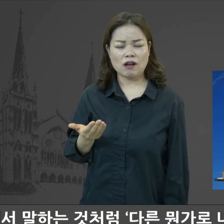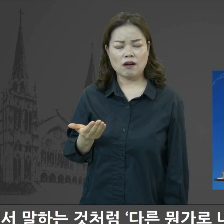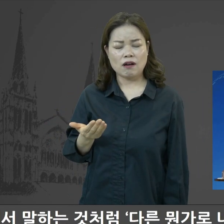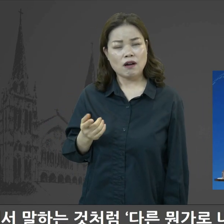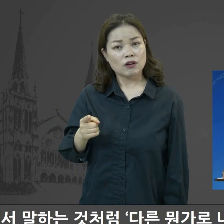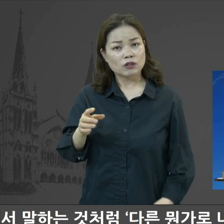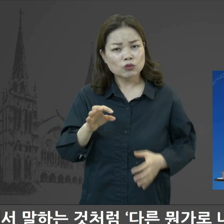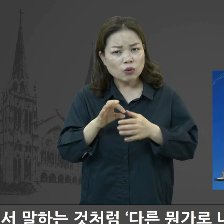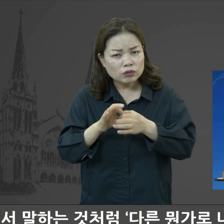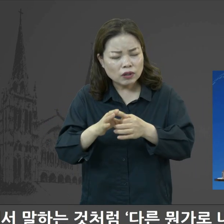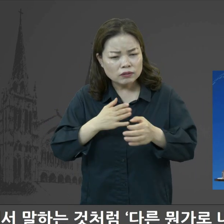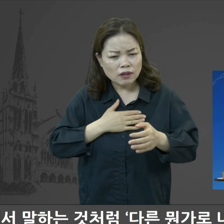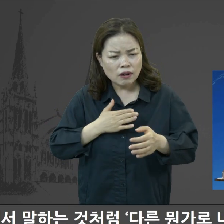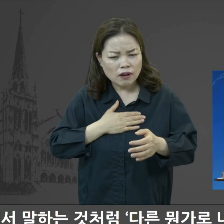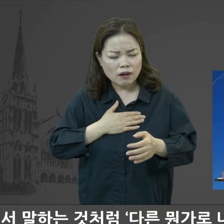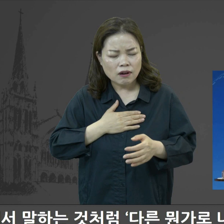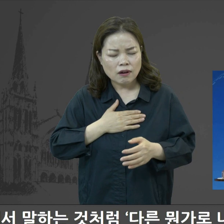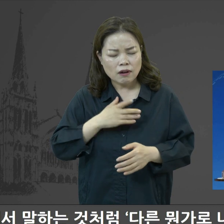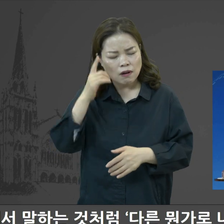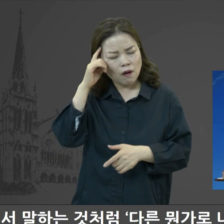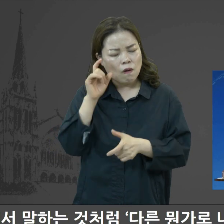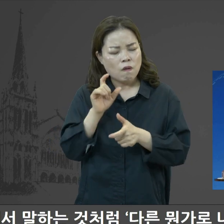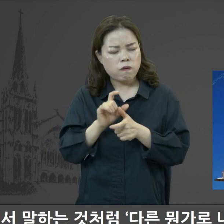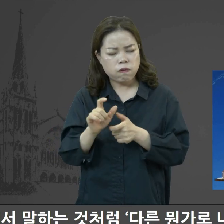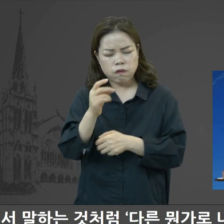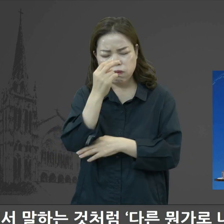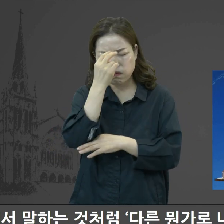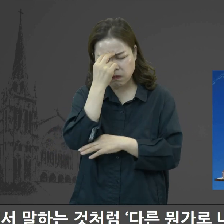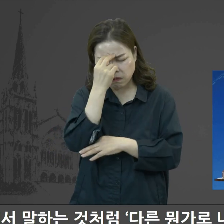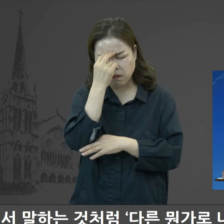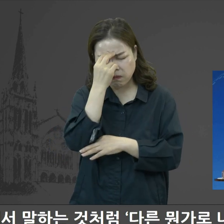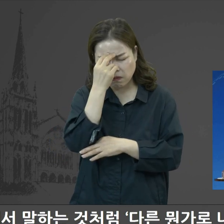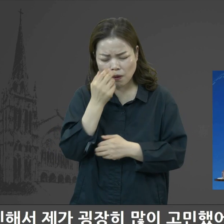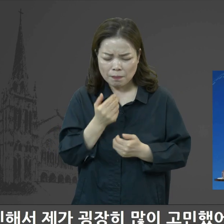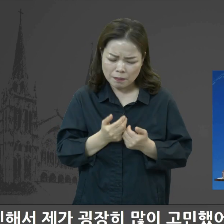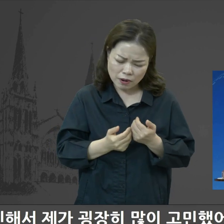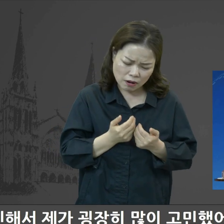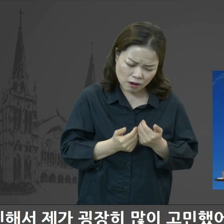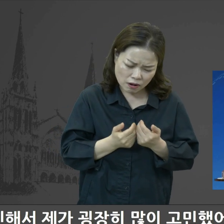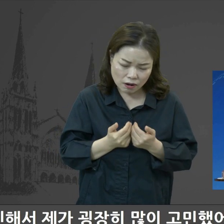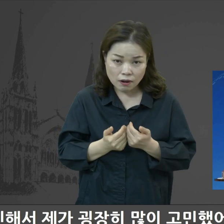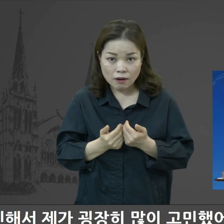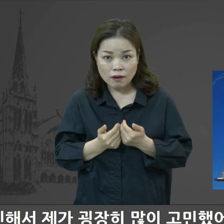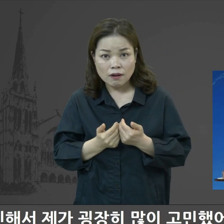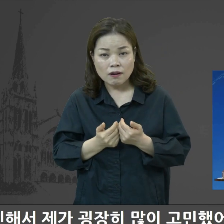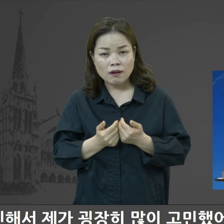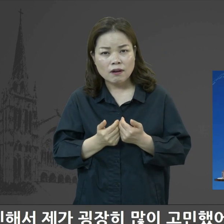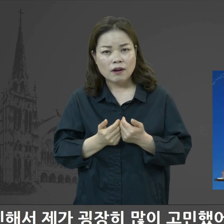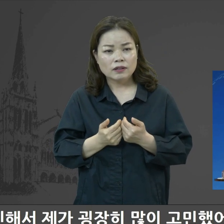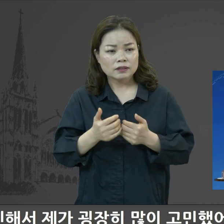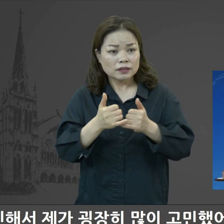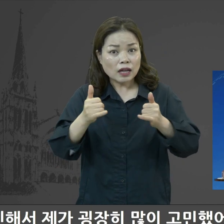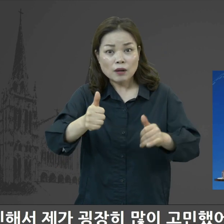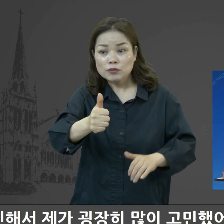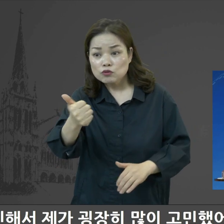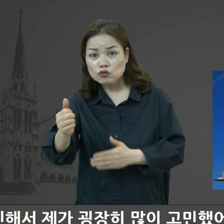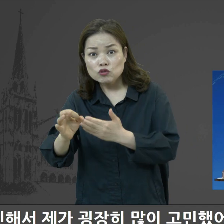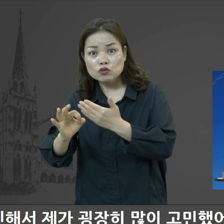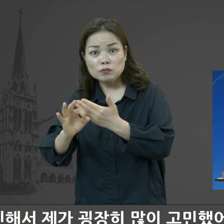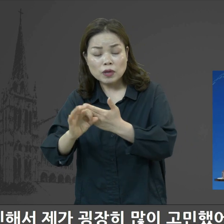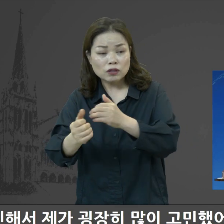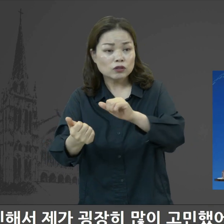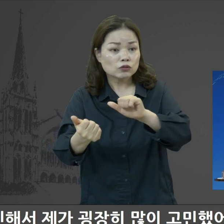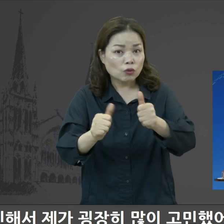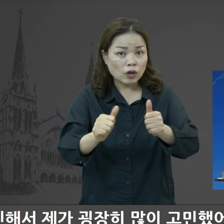걸로 인해서 제가 굉장히 많이 고민했어요. 그리고 굉장히 갈등했어요. 그러면서 사람이 죽으면